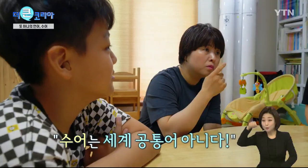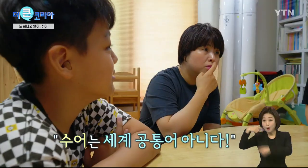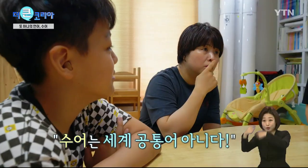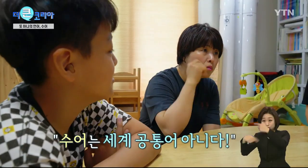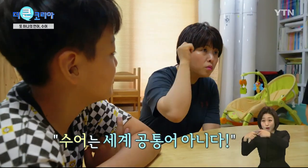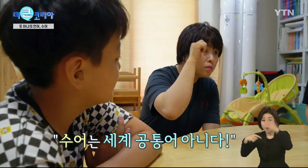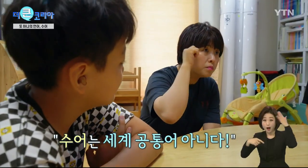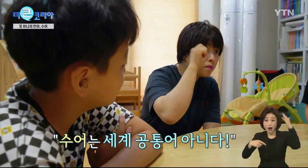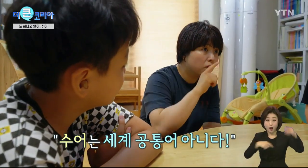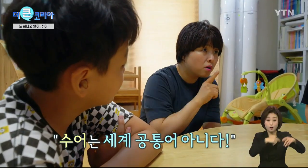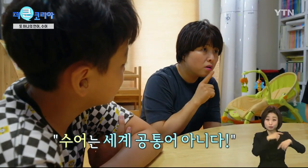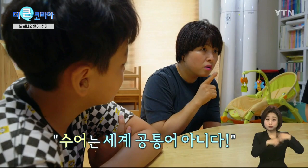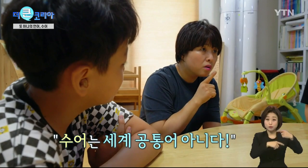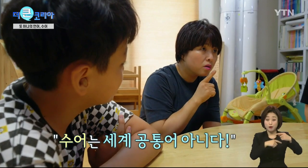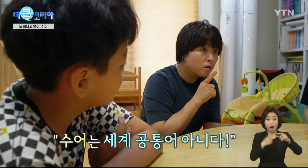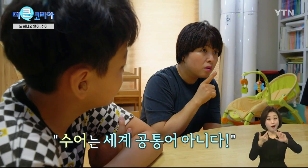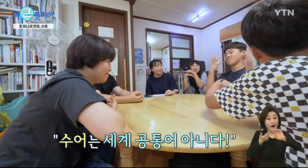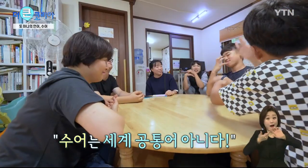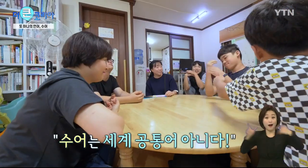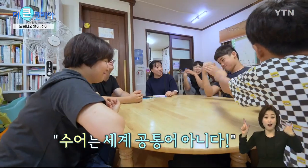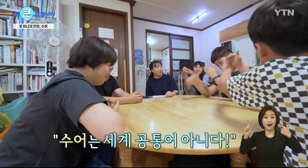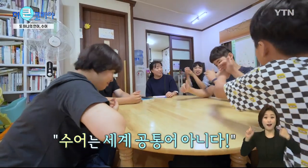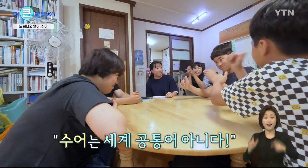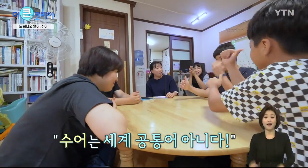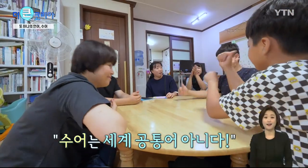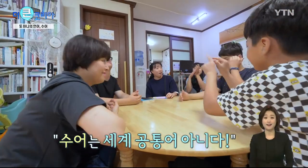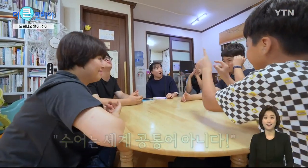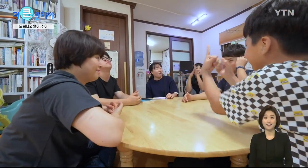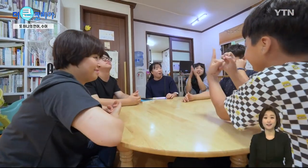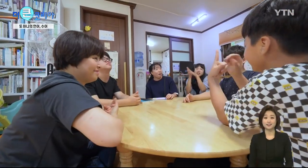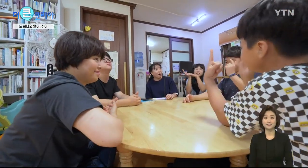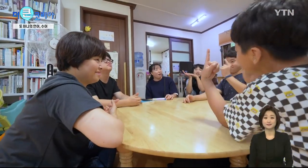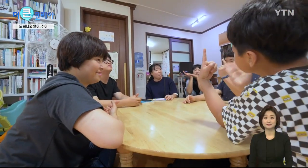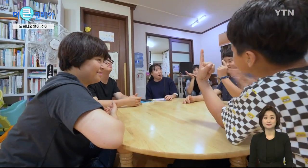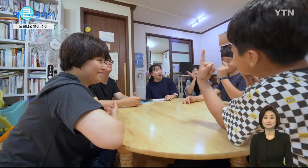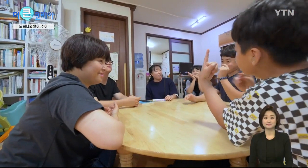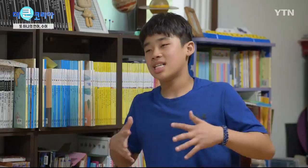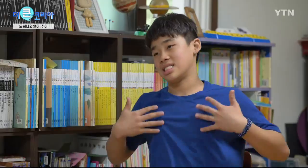우즈벡에서 쓰던 수어와 여기서 배운 수어는 완전히 달랐습니다.